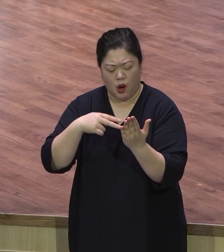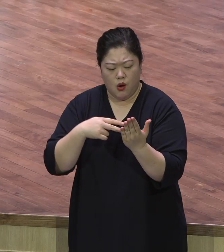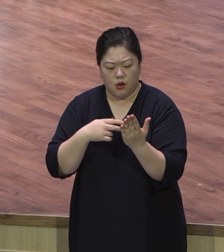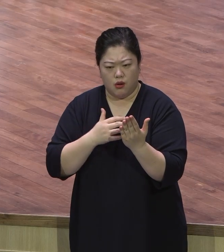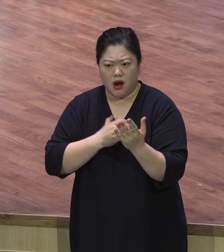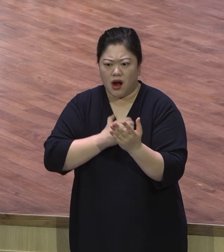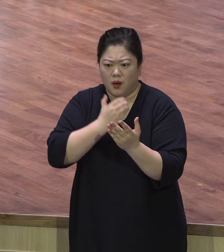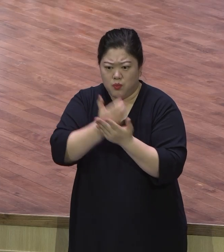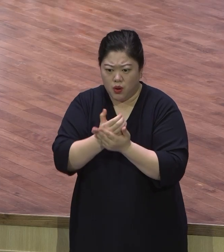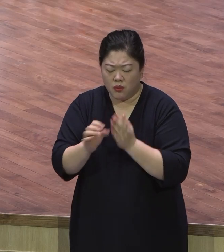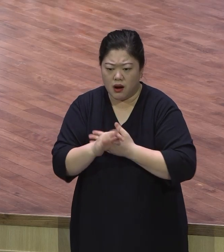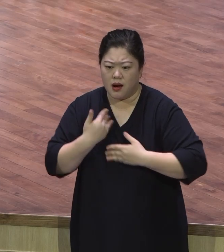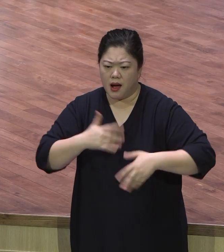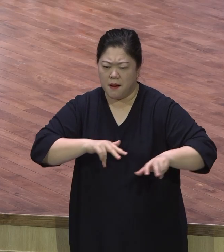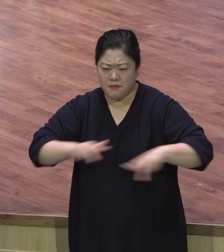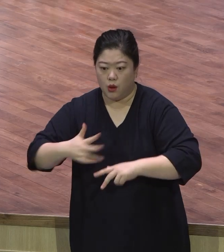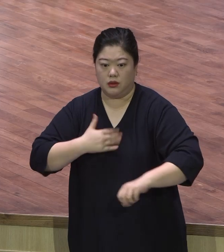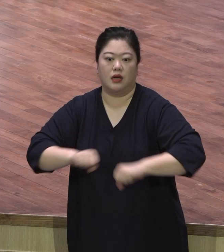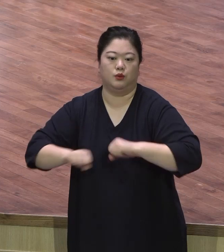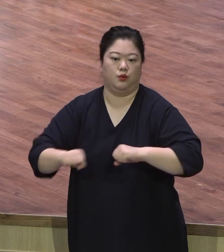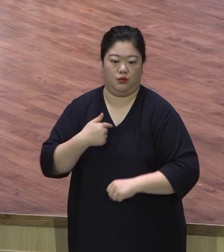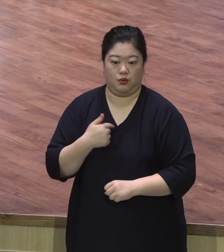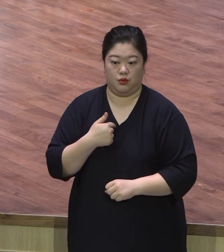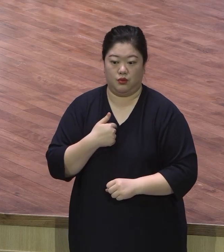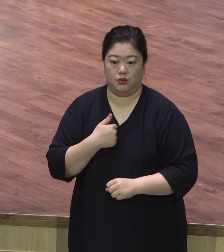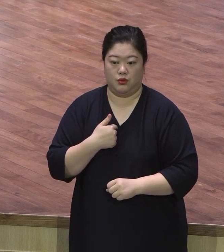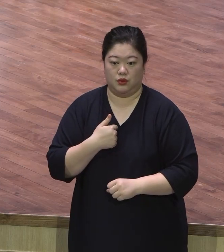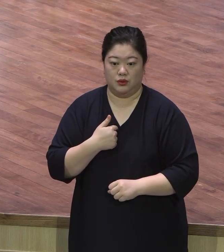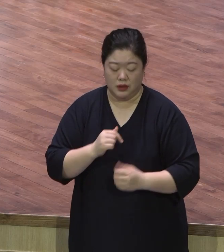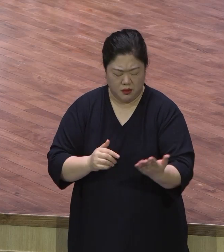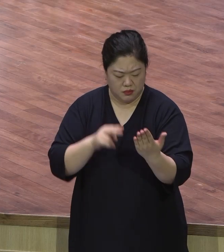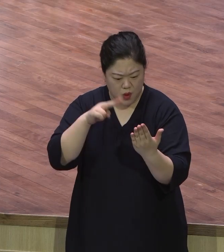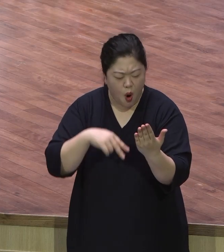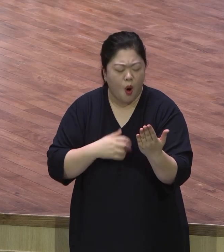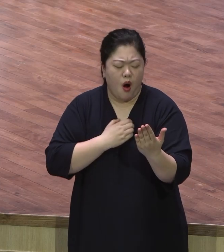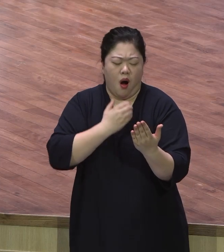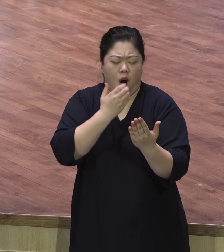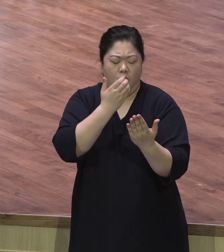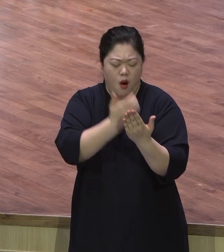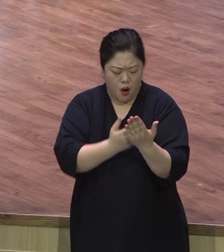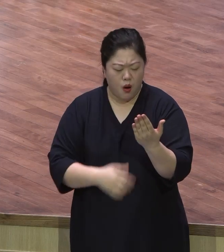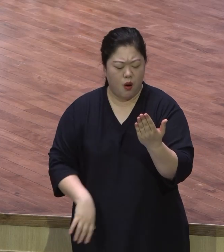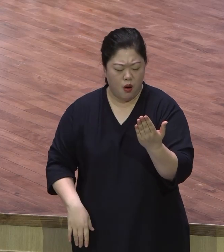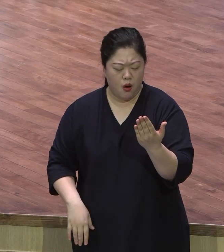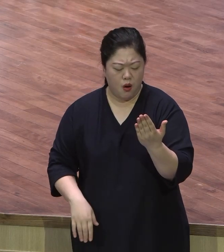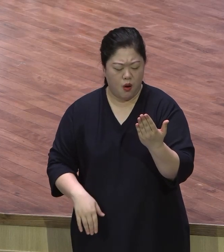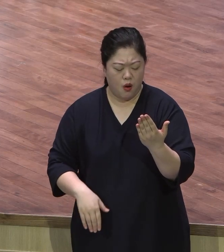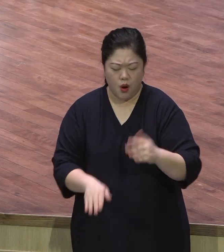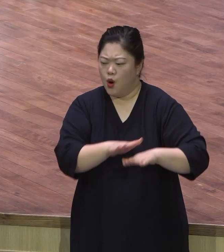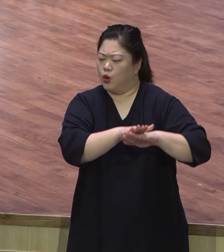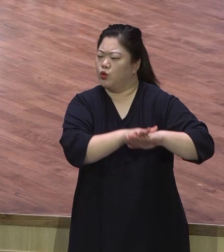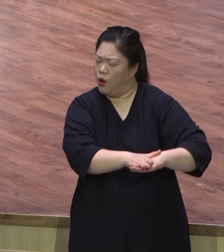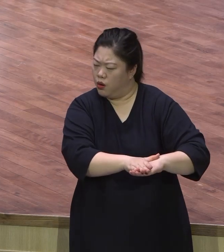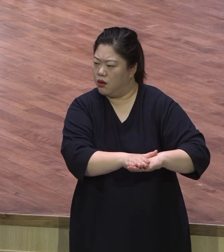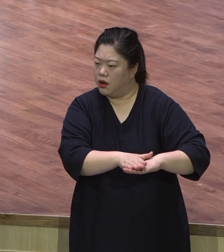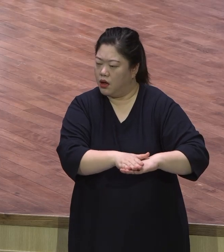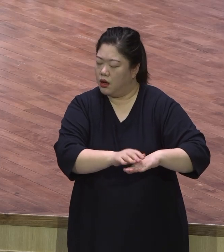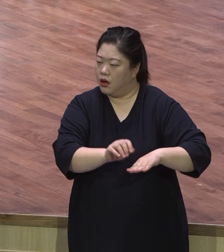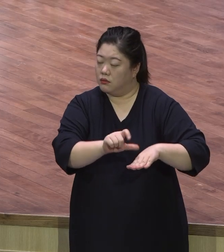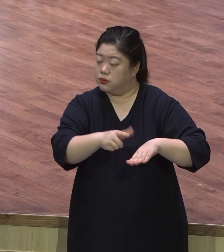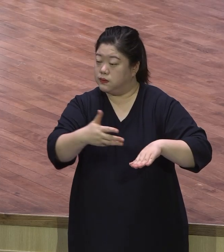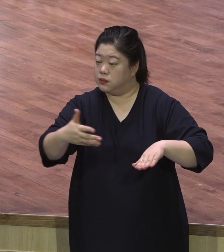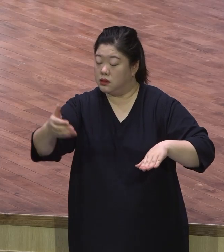그렇게 왜 생기느냐. 종과 독록이 생기는 것은 쌓아두기만 하기 때문에 그래요. 계속 쌓아둬.